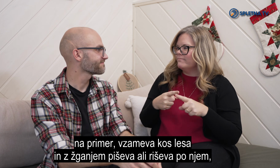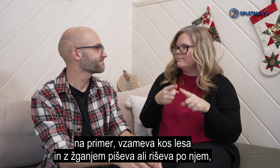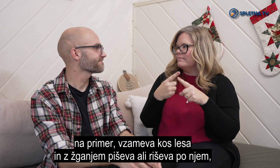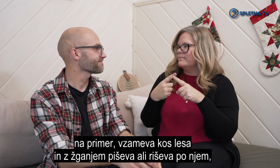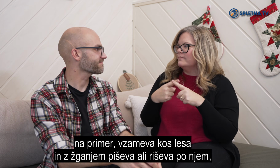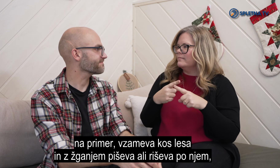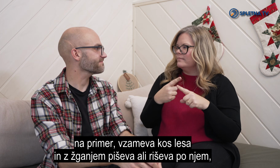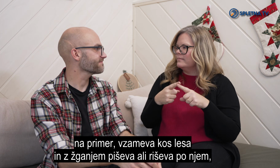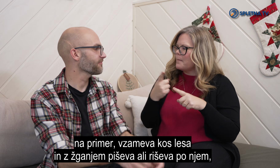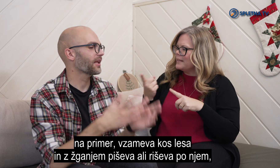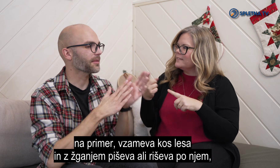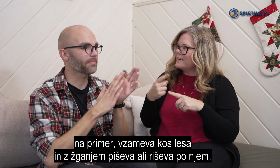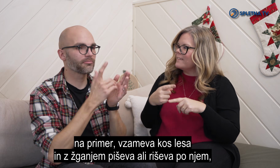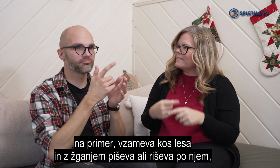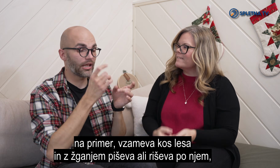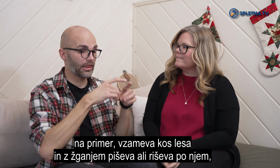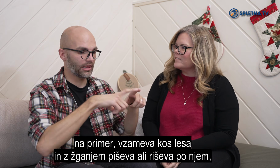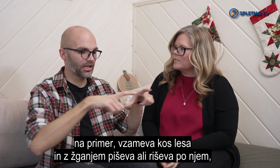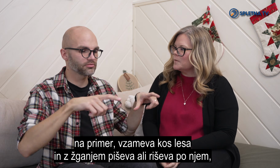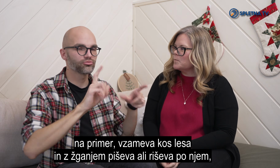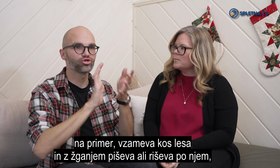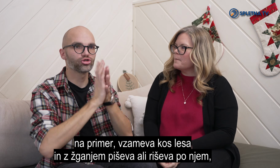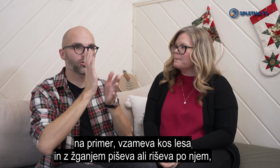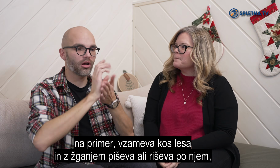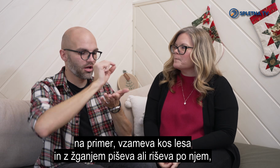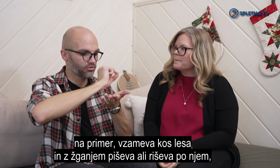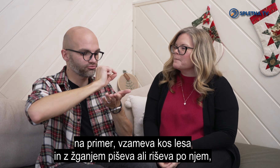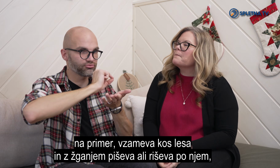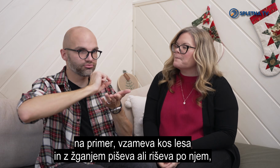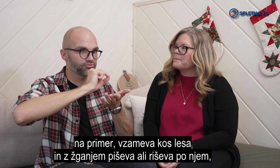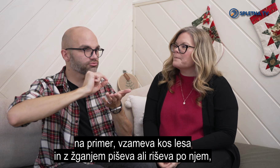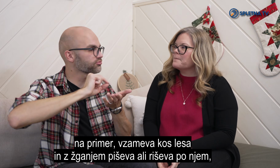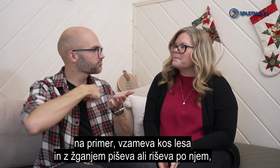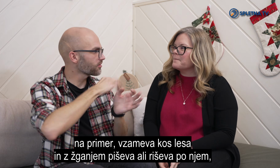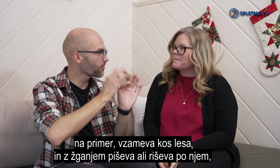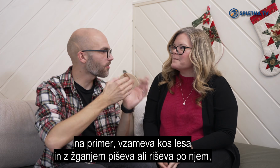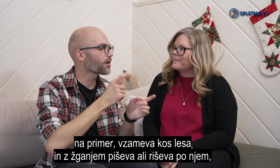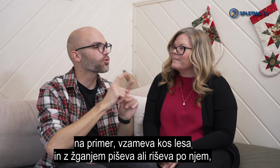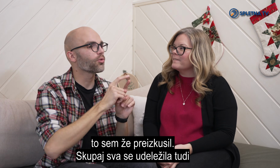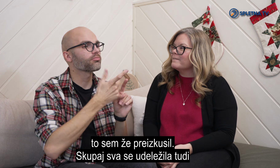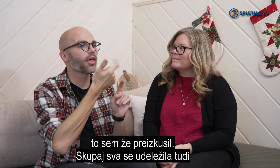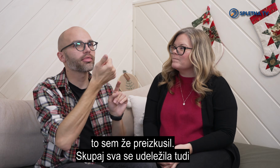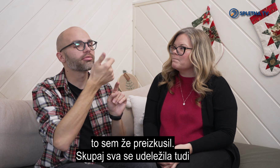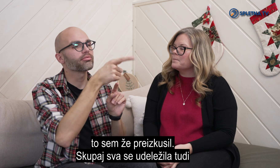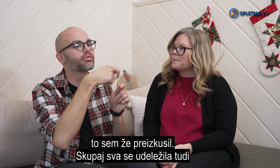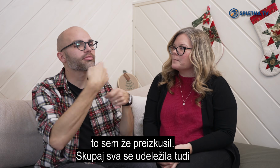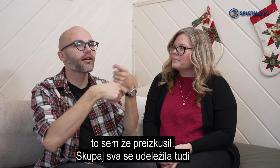Na primer, vzameva kos lesa in z žganjem piševa ali riševa po njem, to sem že preizkusil. Skupaj sva se udeležila